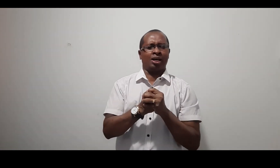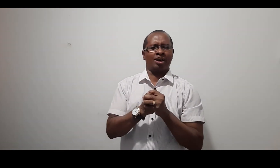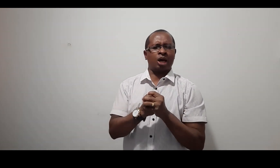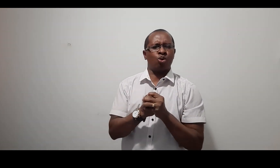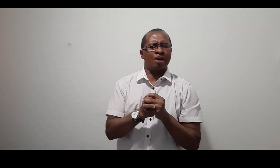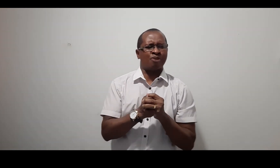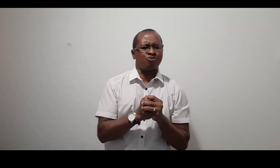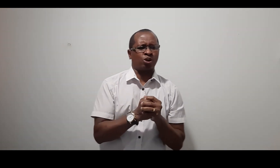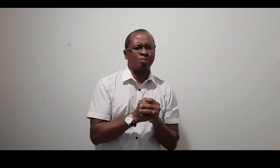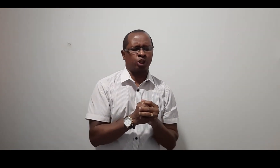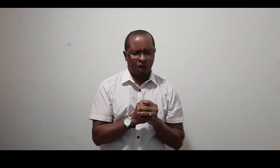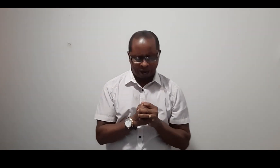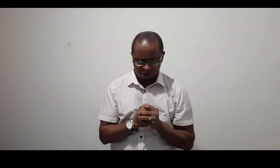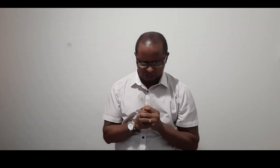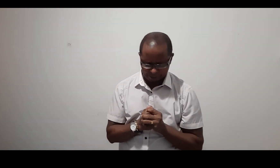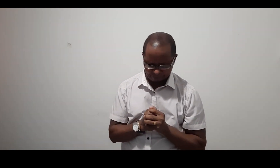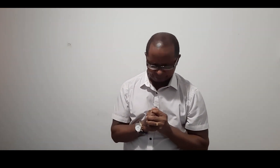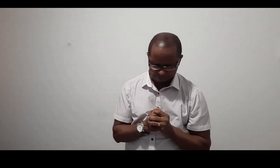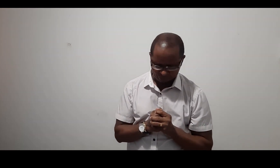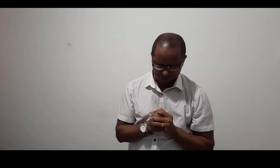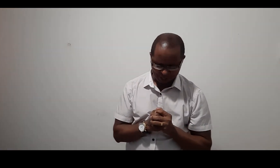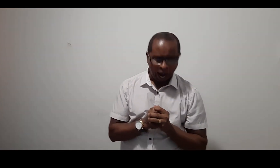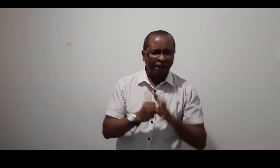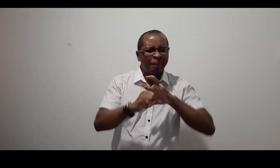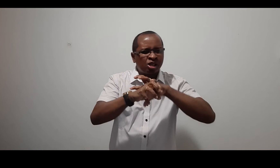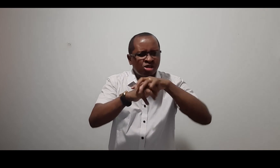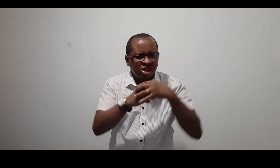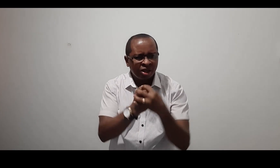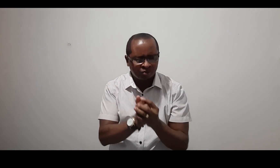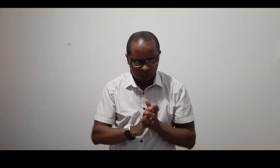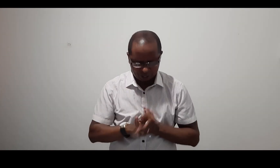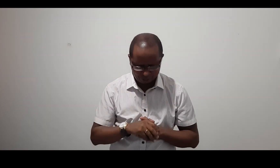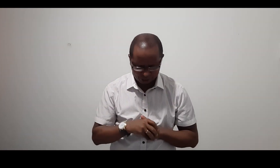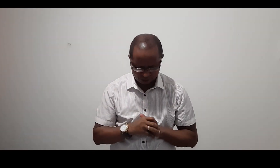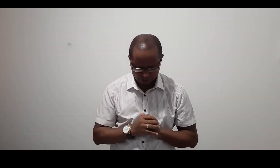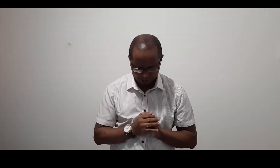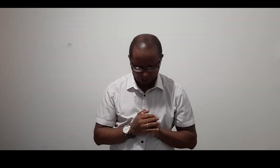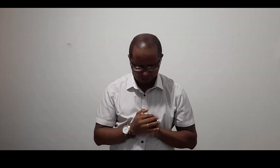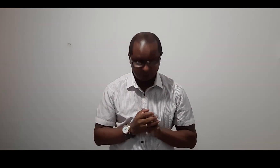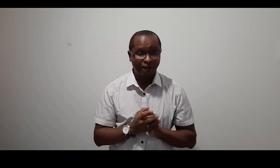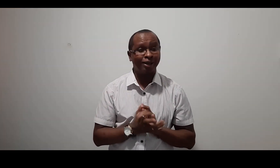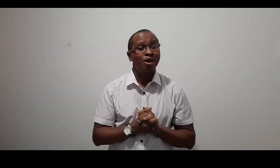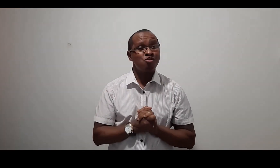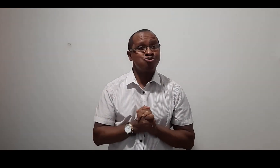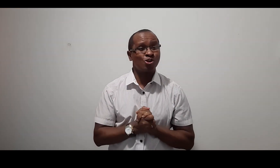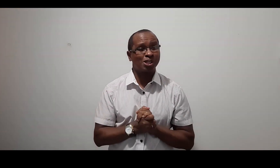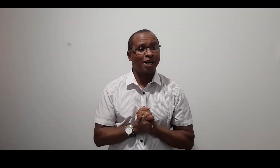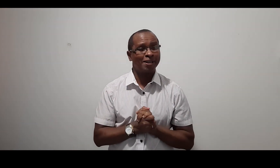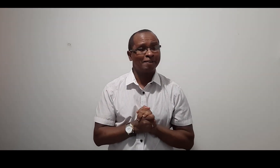ka olona vaovao sy madio ary masina, ary amasiny ny tenaAndriamanitra izany fo izany ka